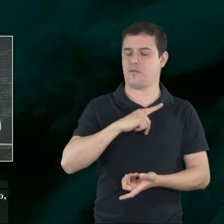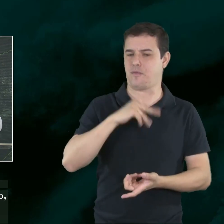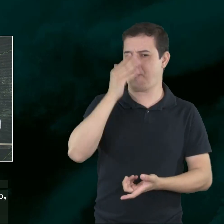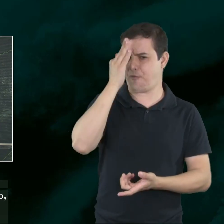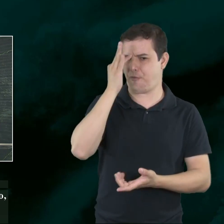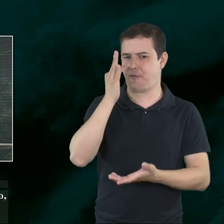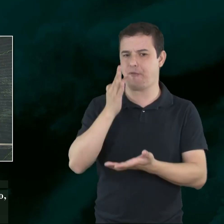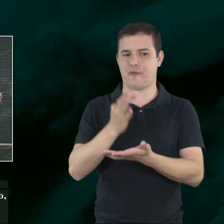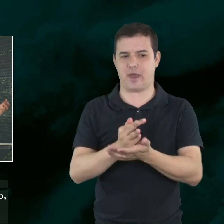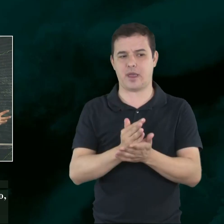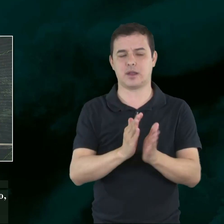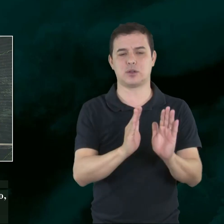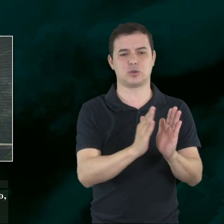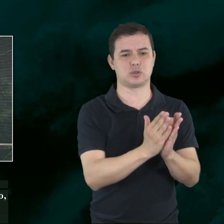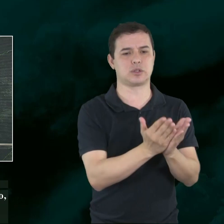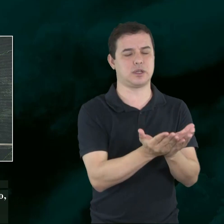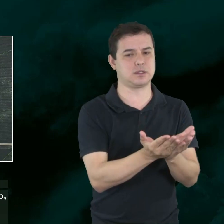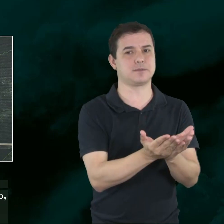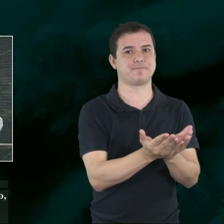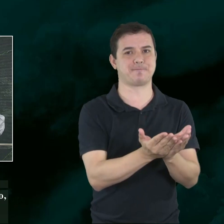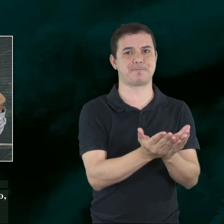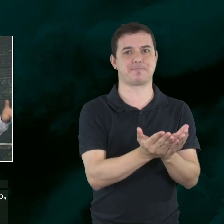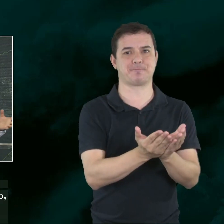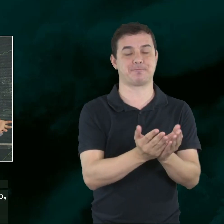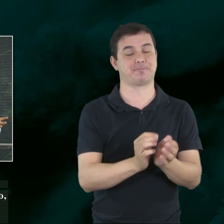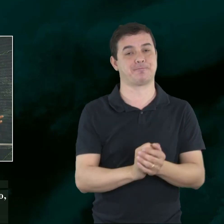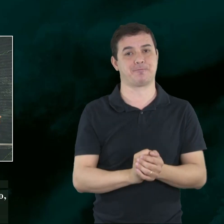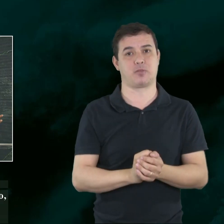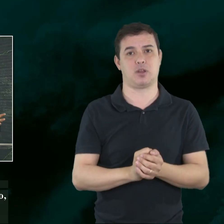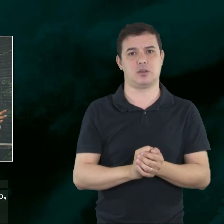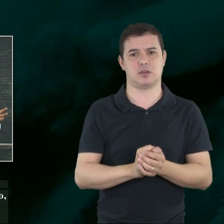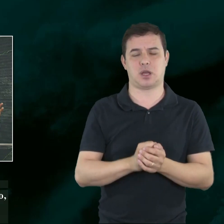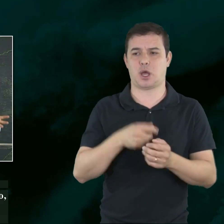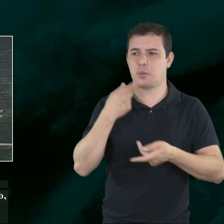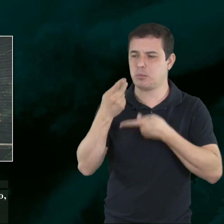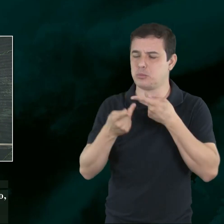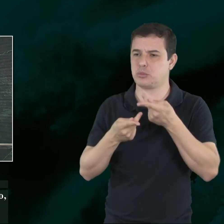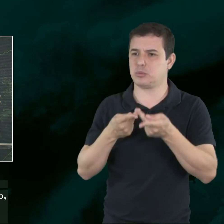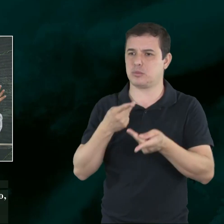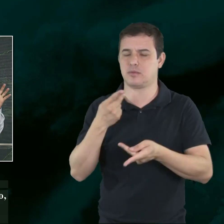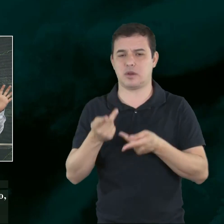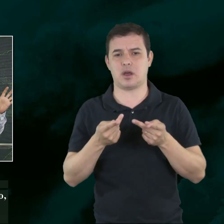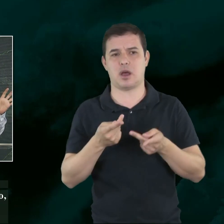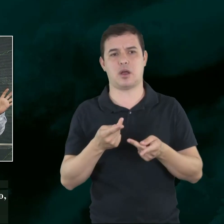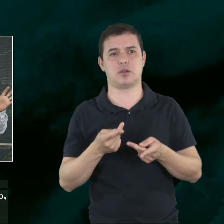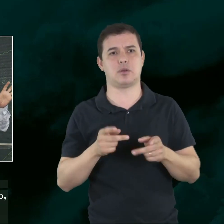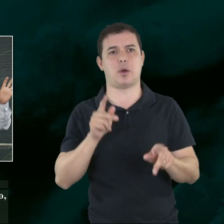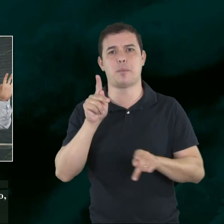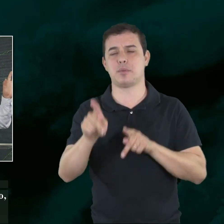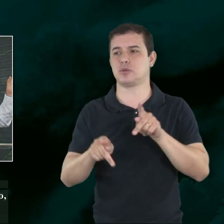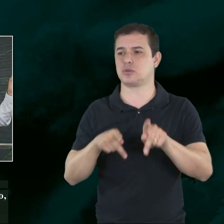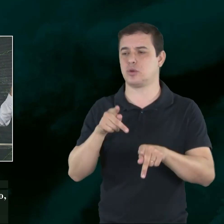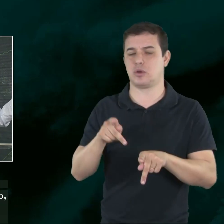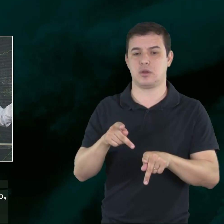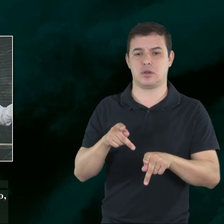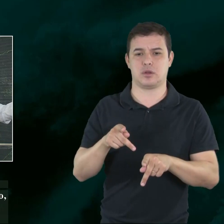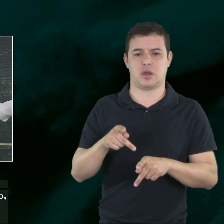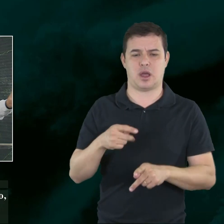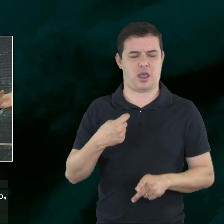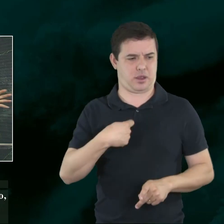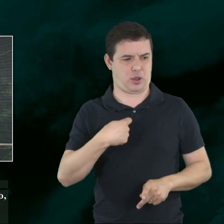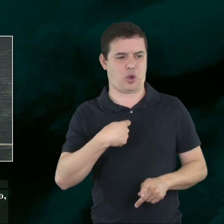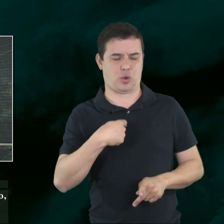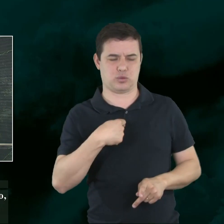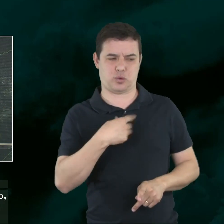ainda temos muitas pessoas que se dizem cristãos, né, cristãs, e nós temos a própria